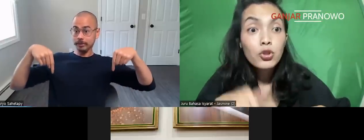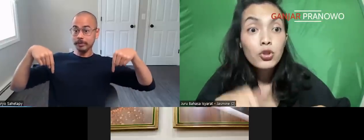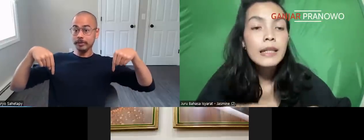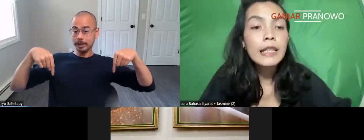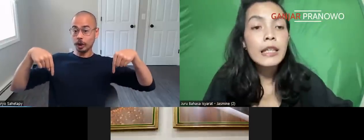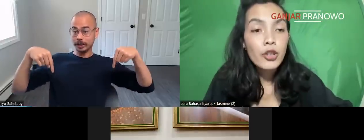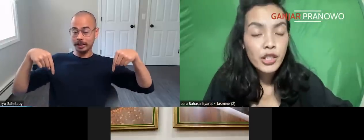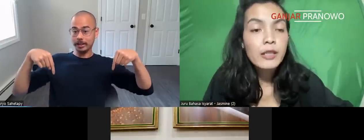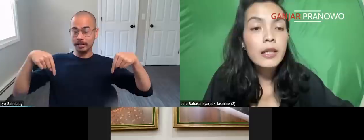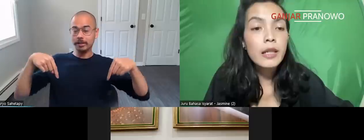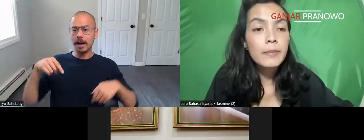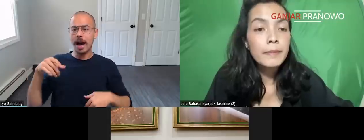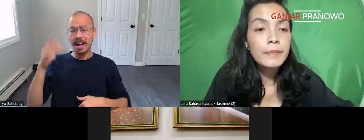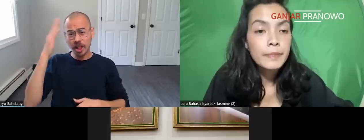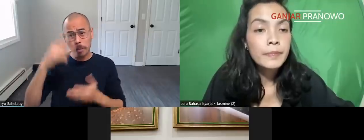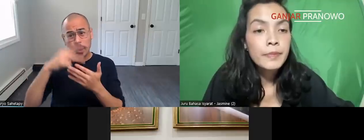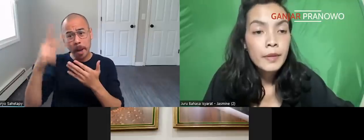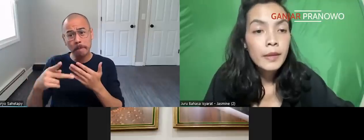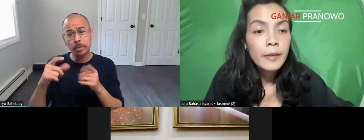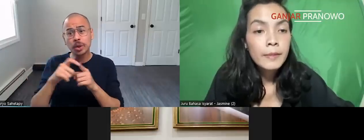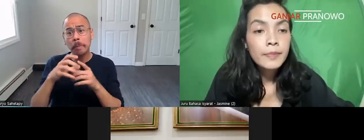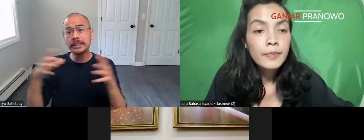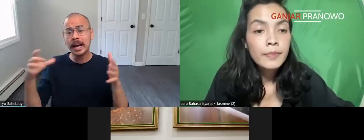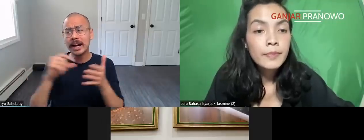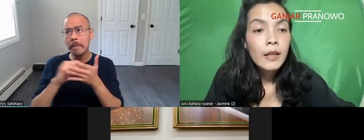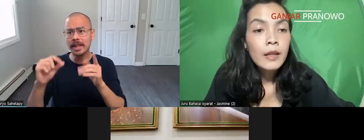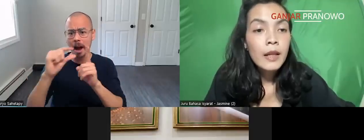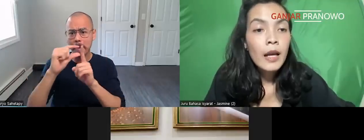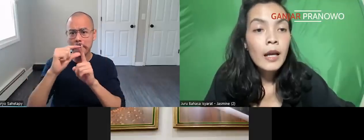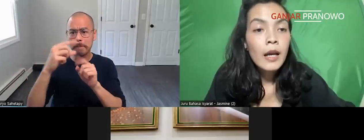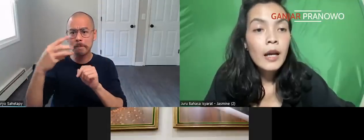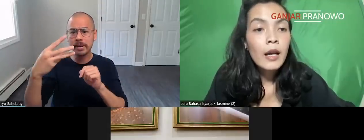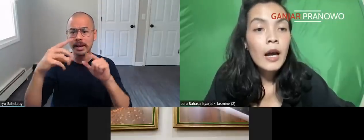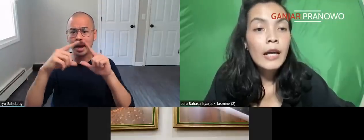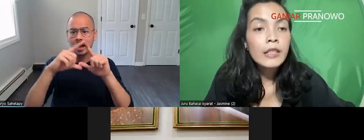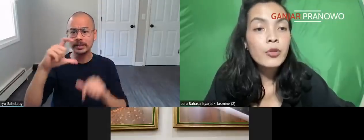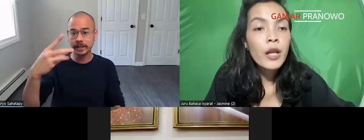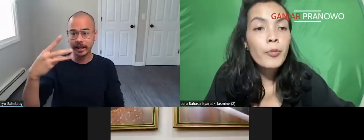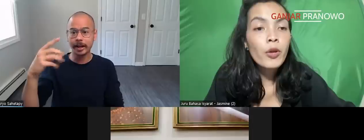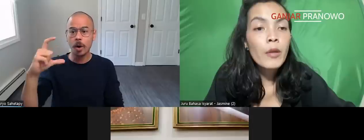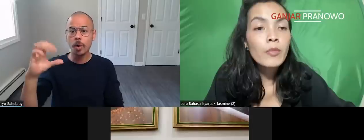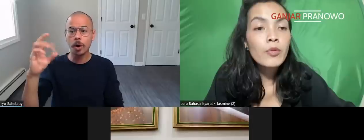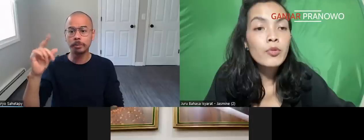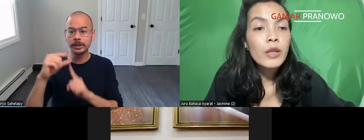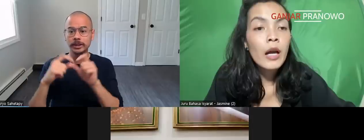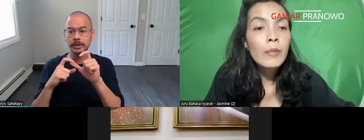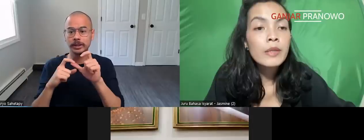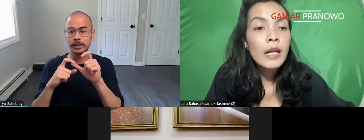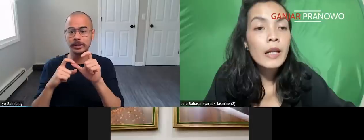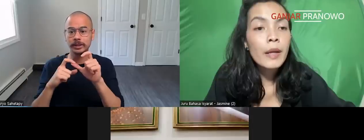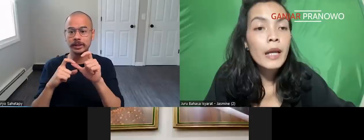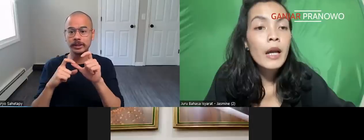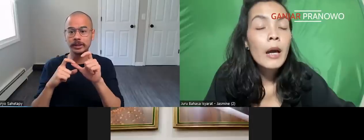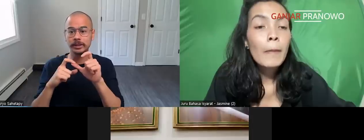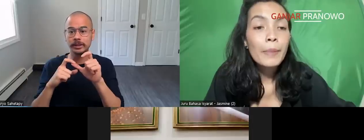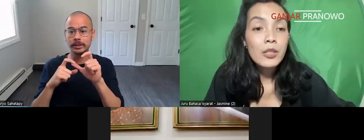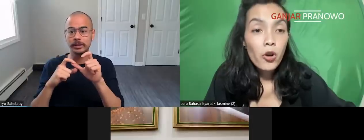pensiun di rochester nah eh ada sebetulnya program duta besar